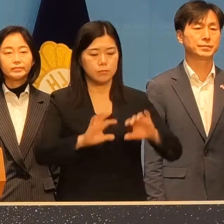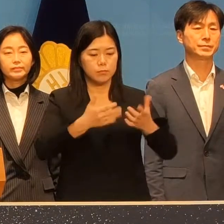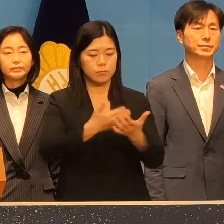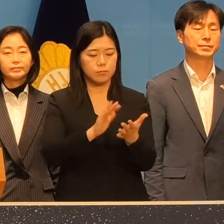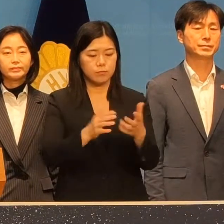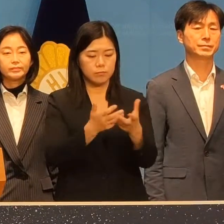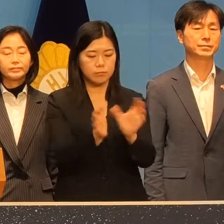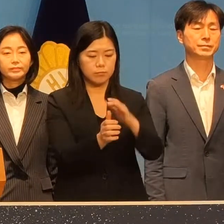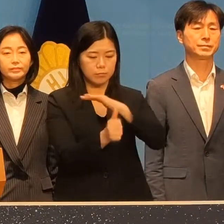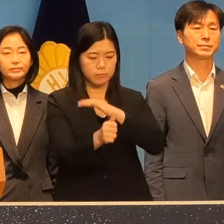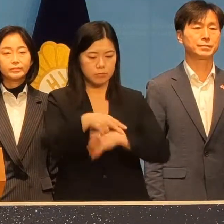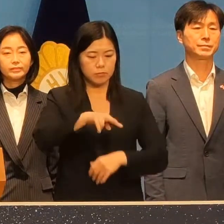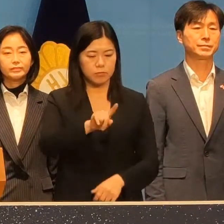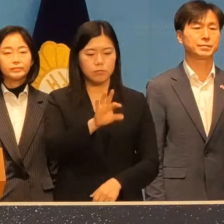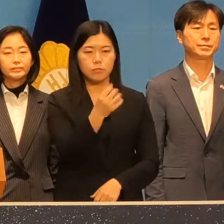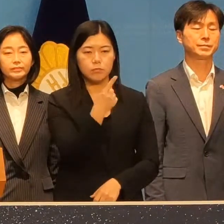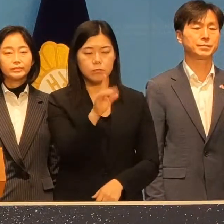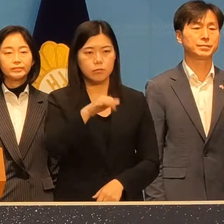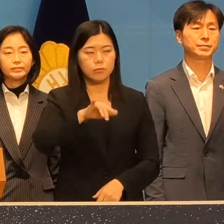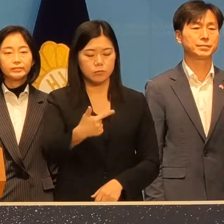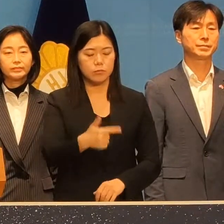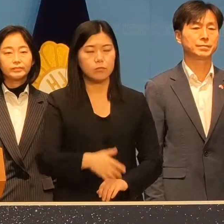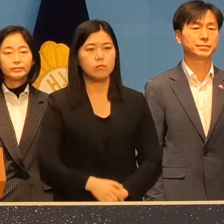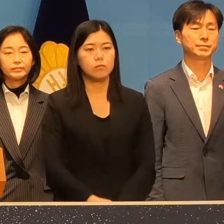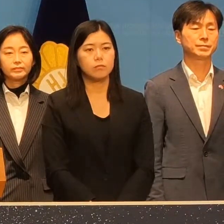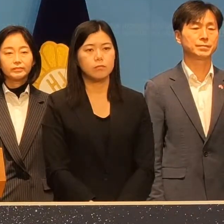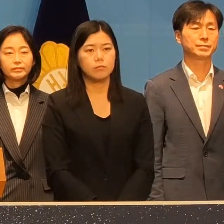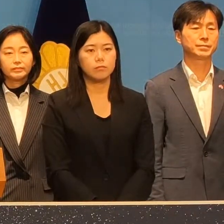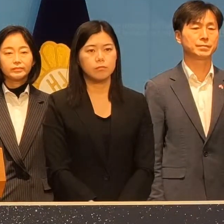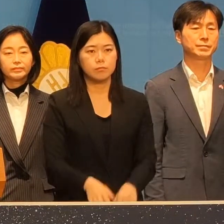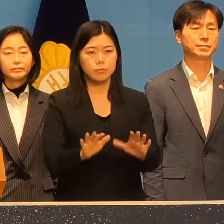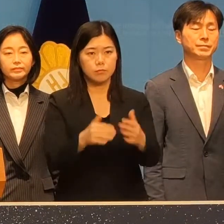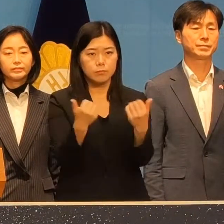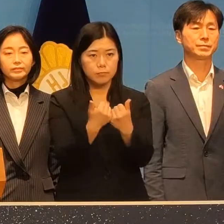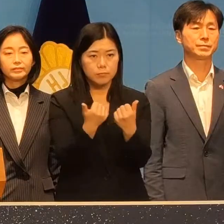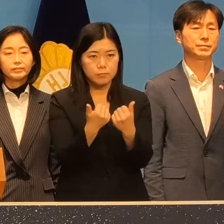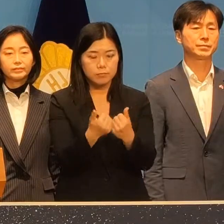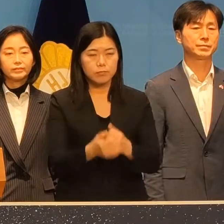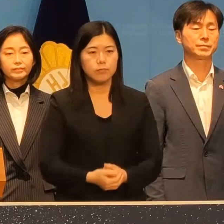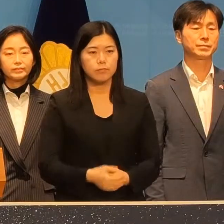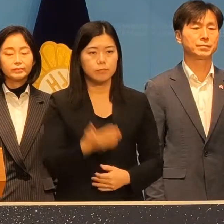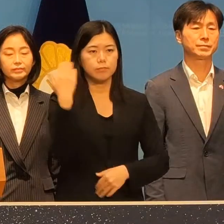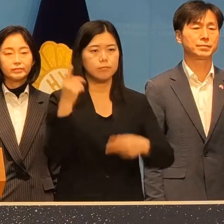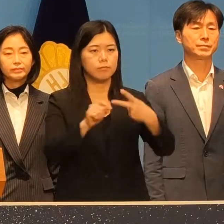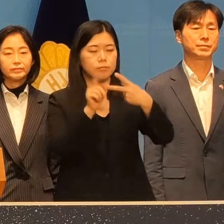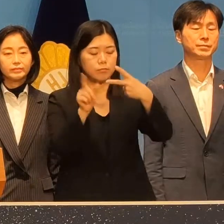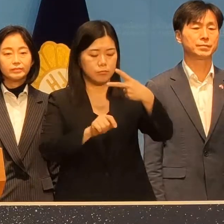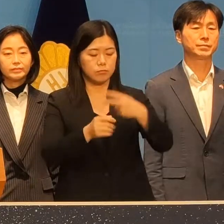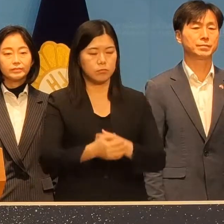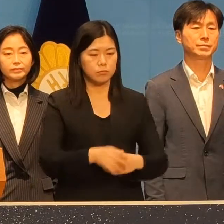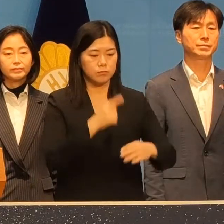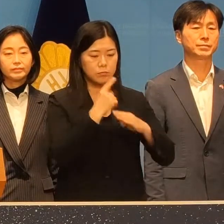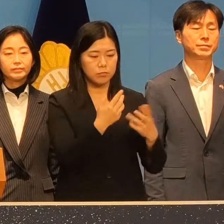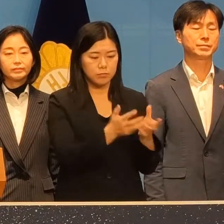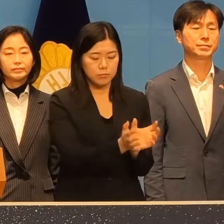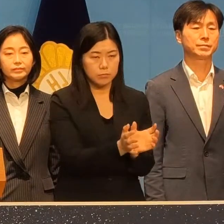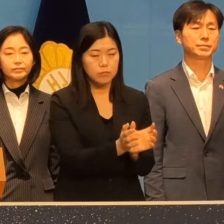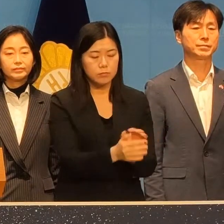조국혁신당 원내대표 서왕진입니다. 오늘의 연석회의는 지난 2월